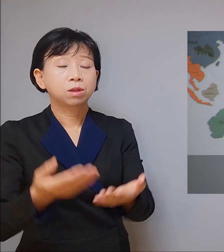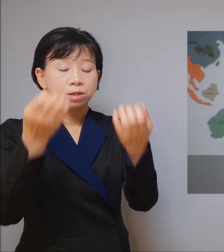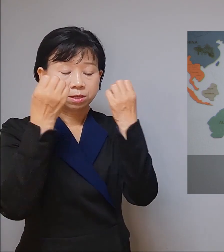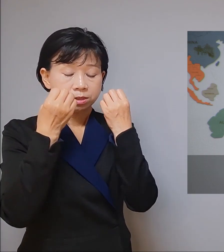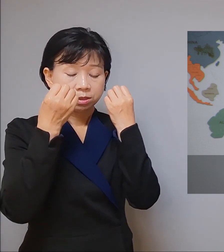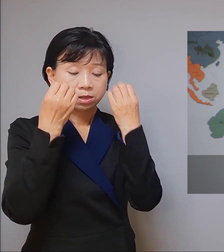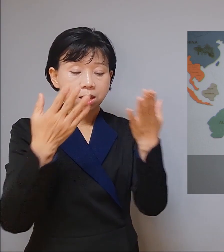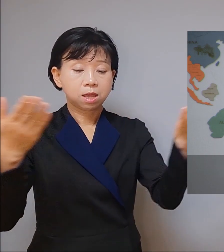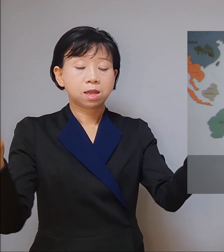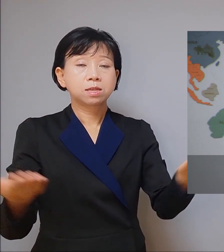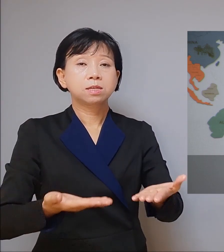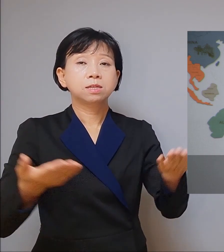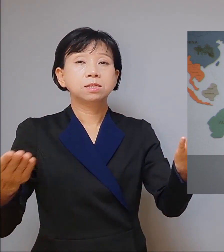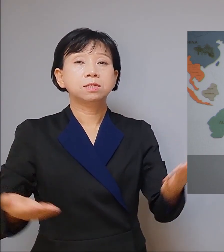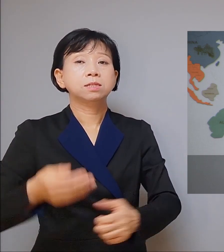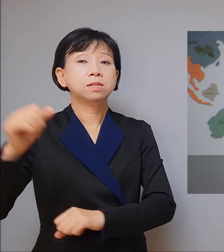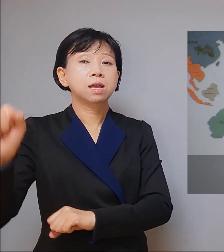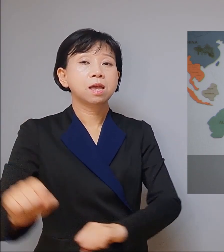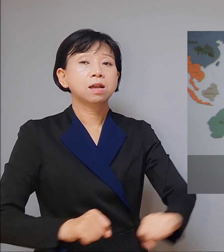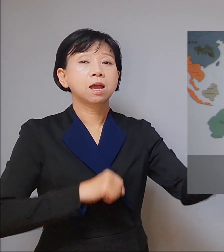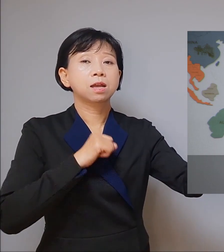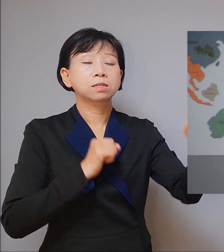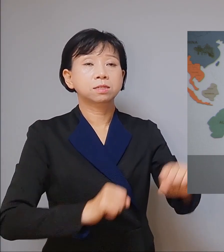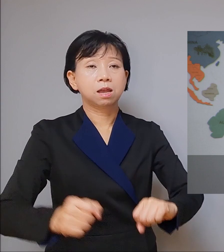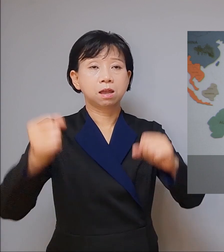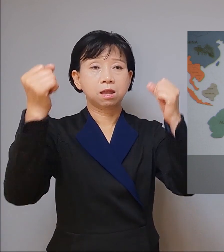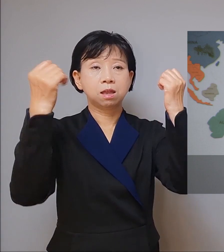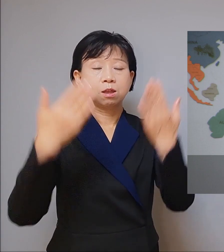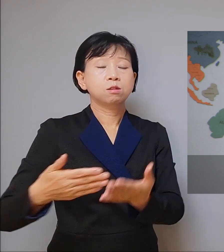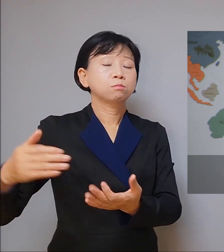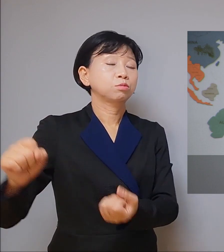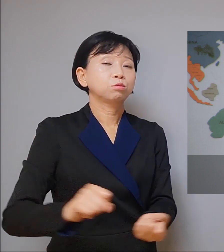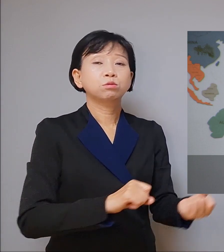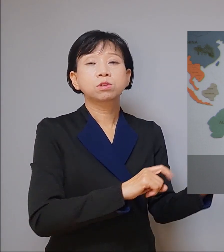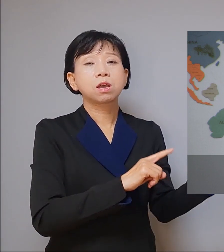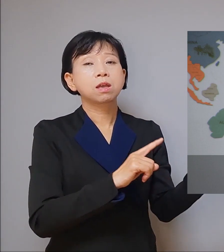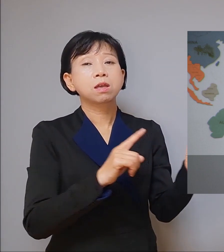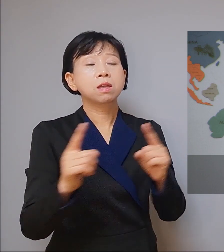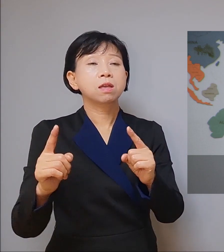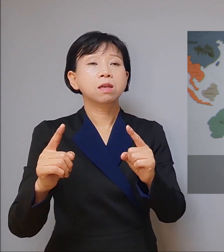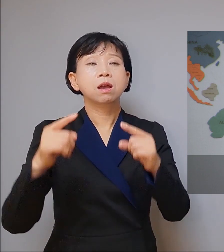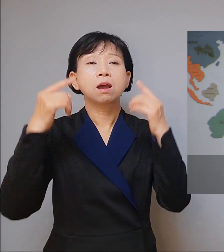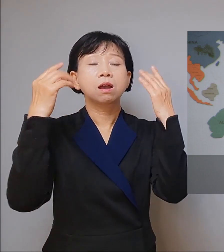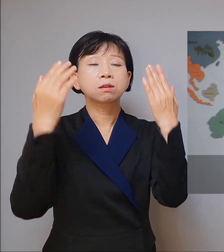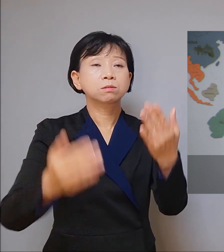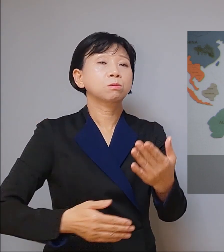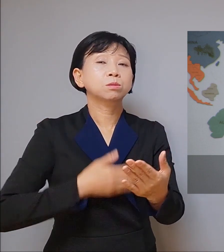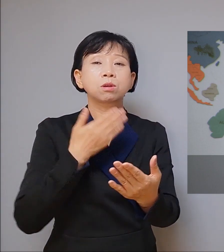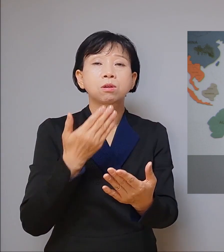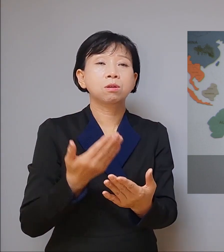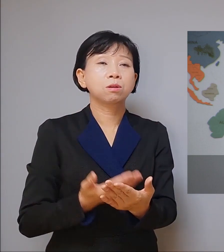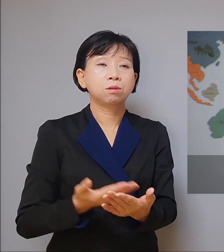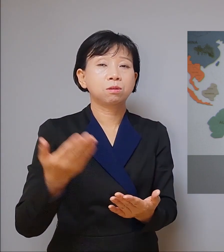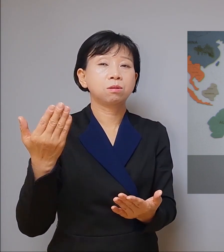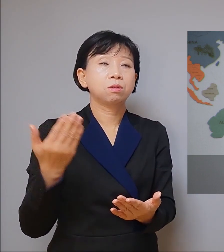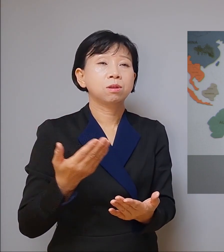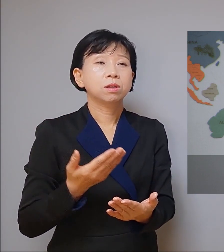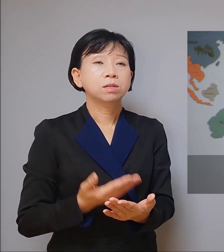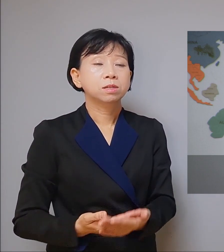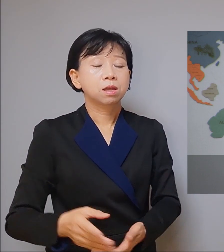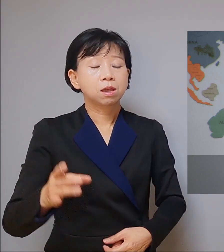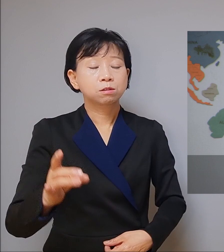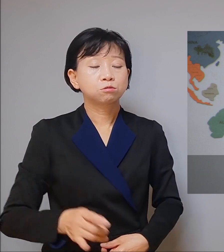하소서. 새 일을 행하사 분케